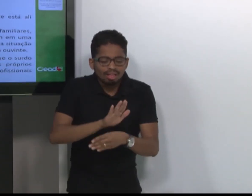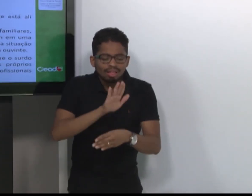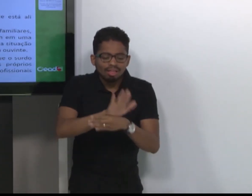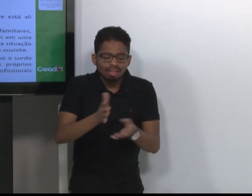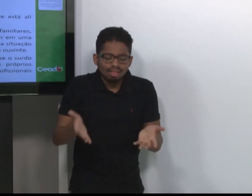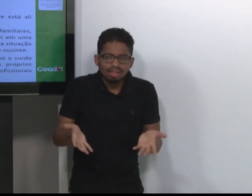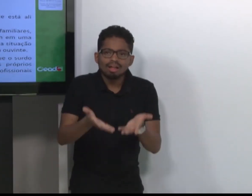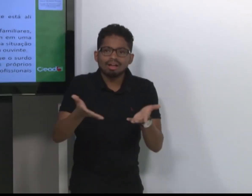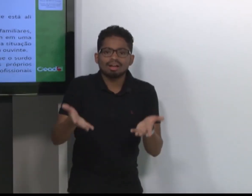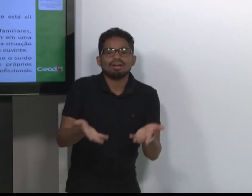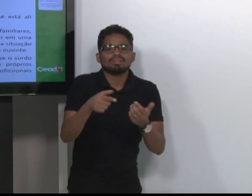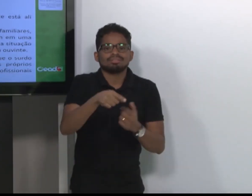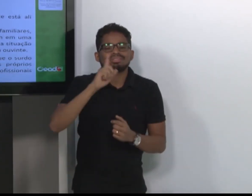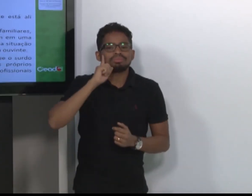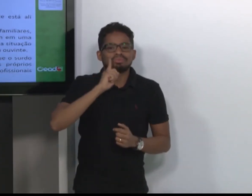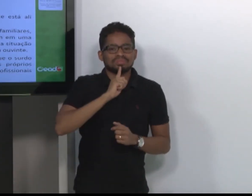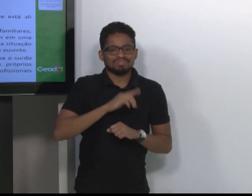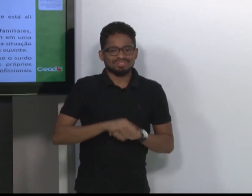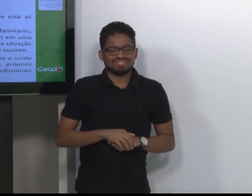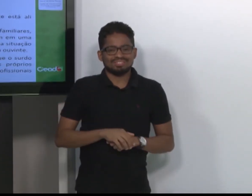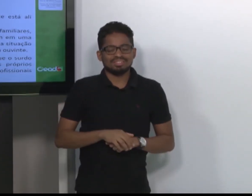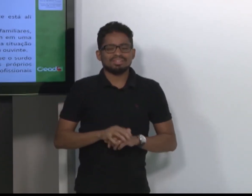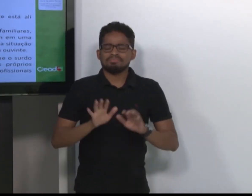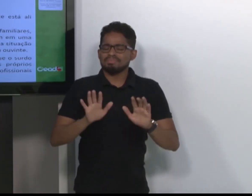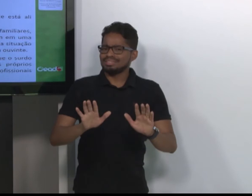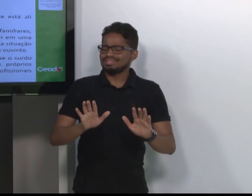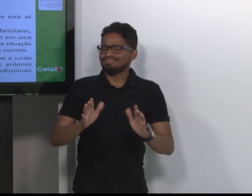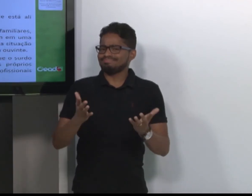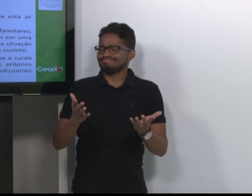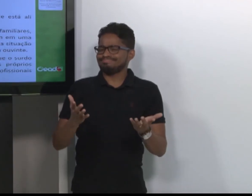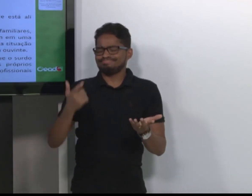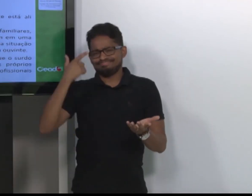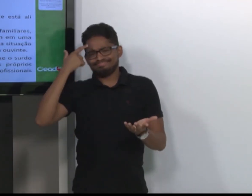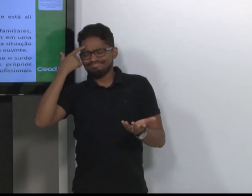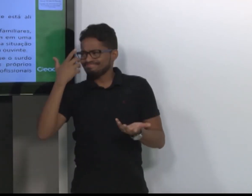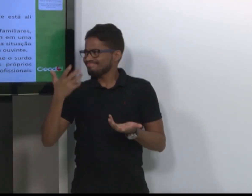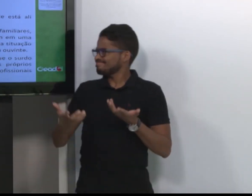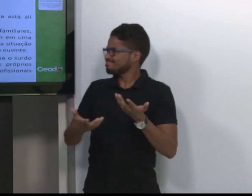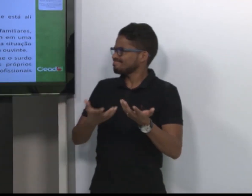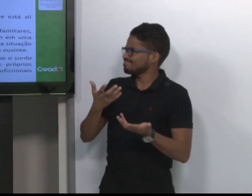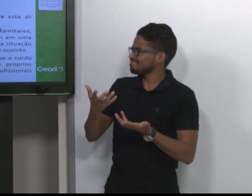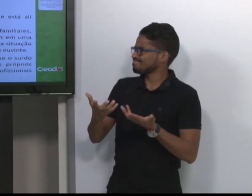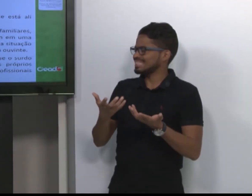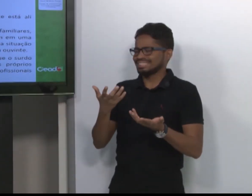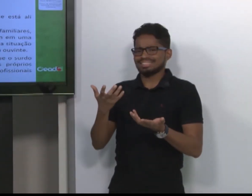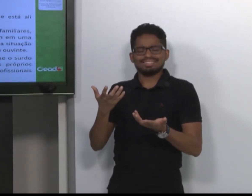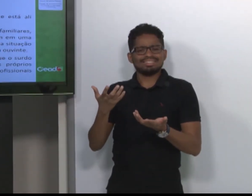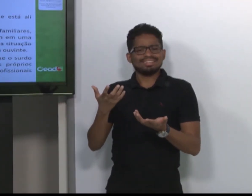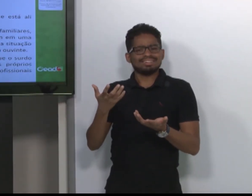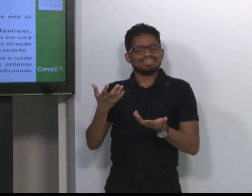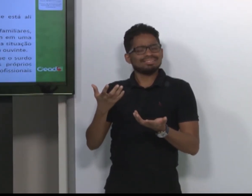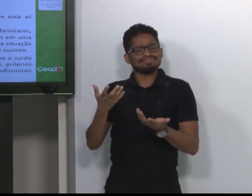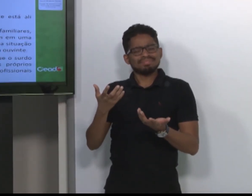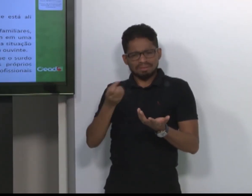pensavam que o tradutor-intérprete ele tinha a função de ajudar, estimular o surdo.